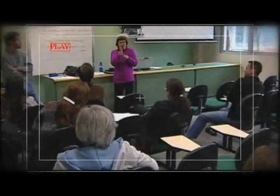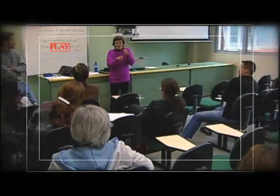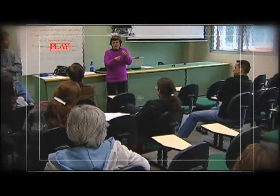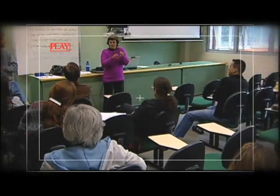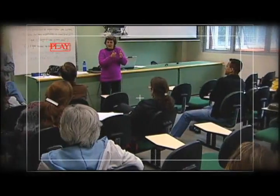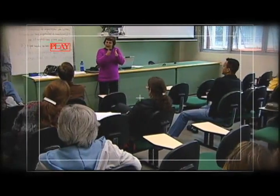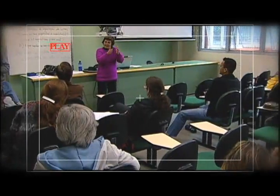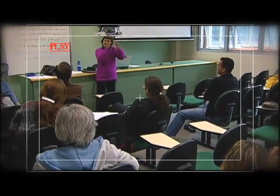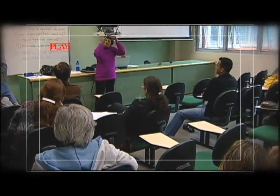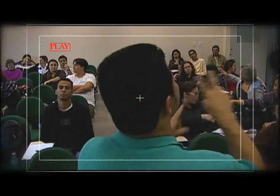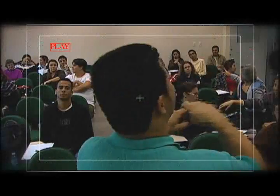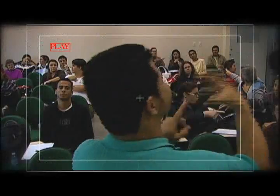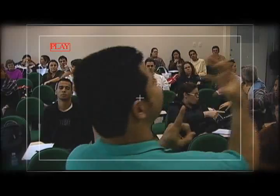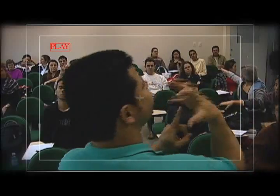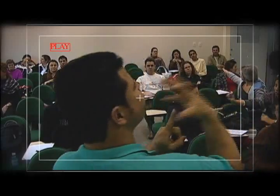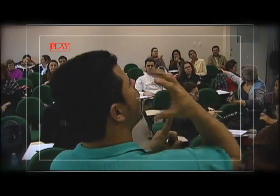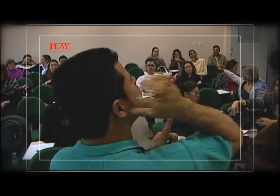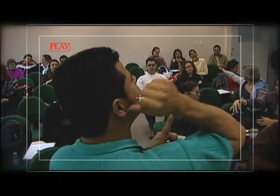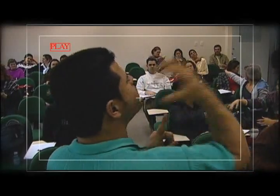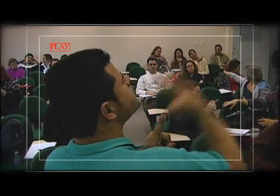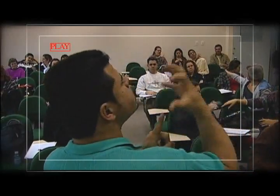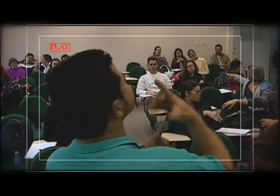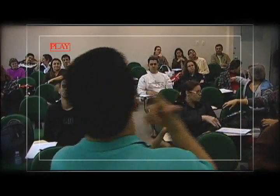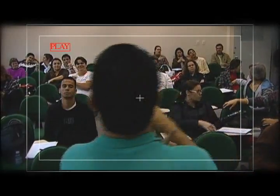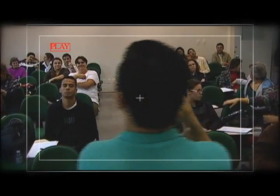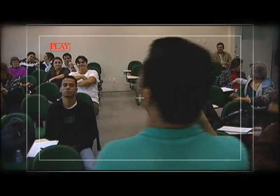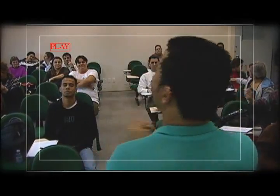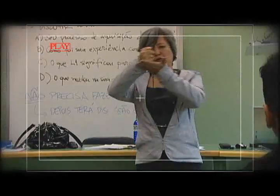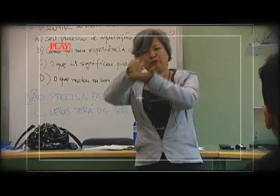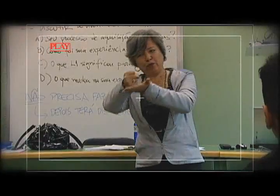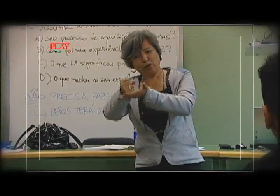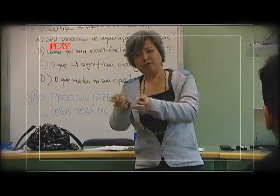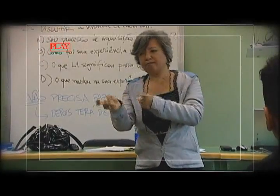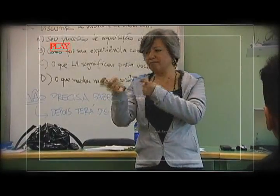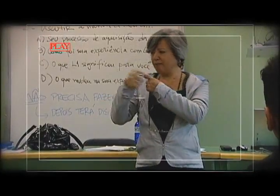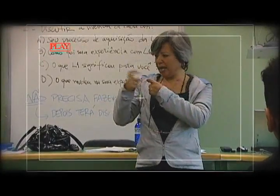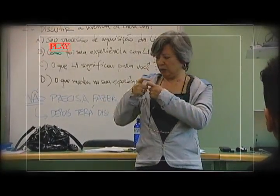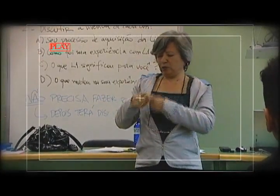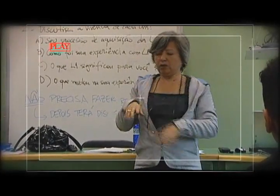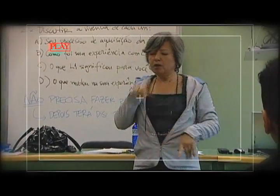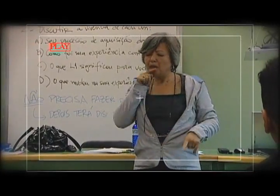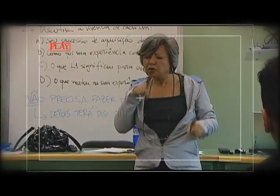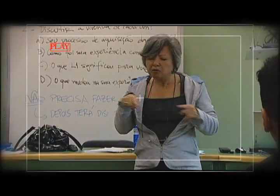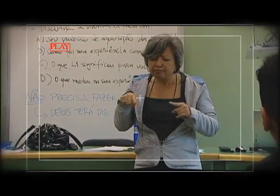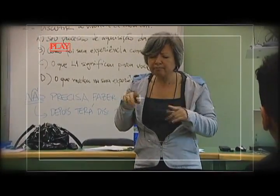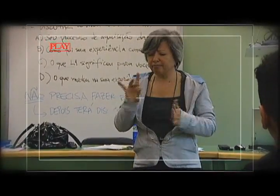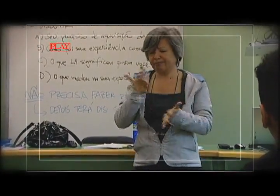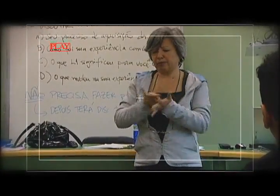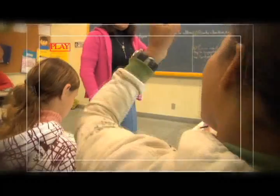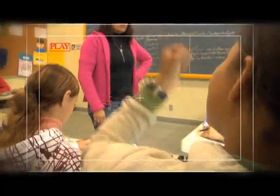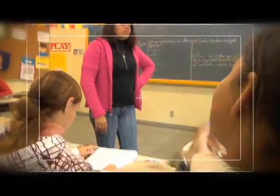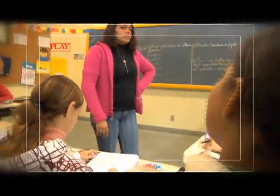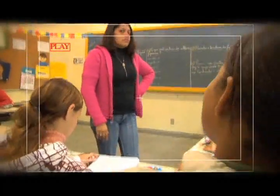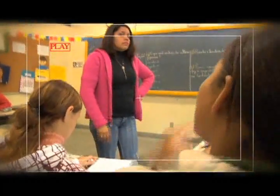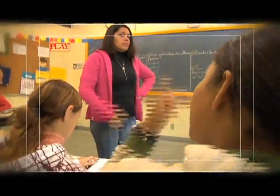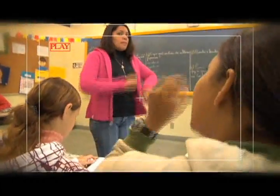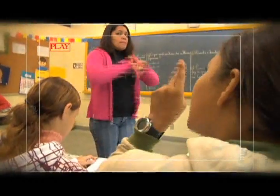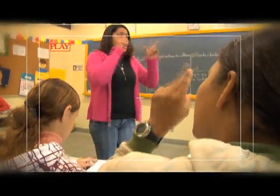Univesp TV já tratou do tema Libras em um programa complementar na disciplina Educação e Linguagem do curso de Pedagogia da